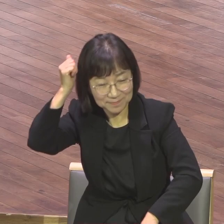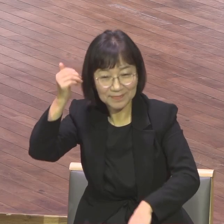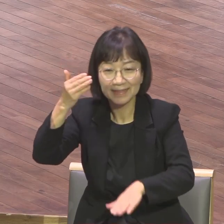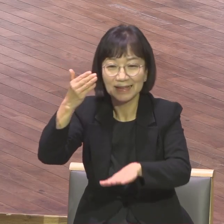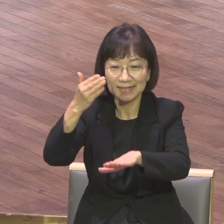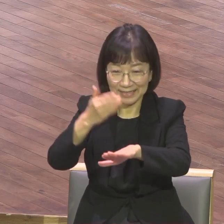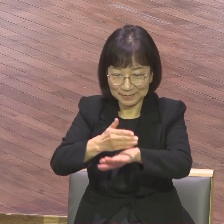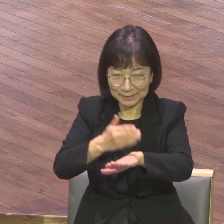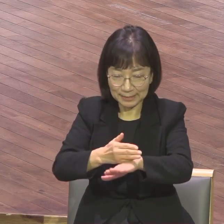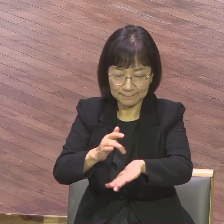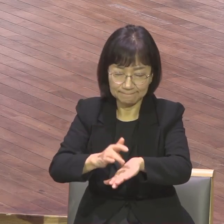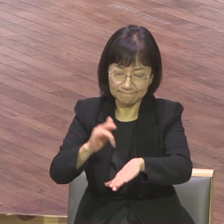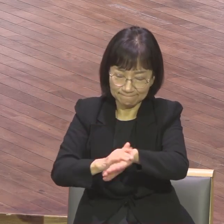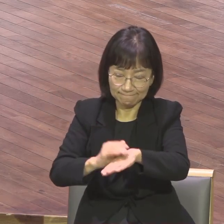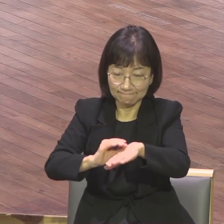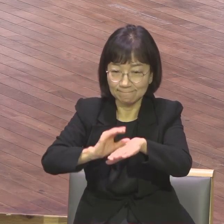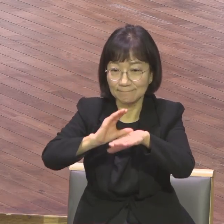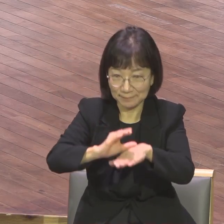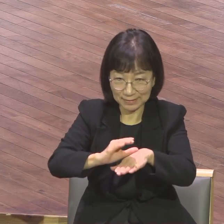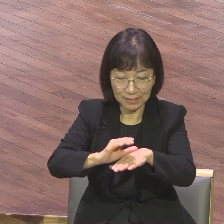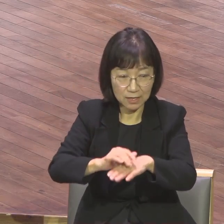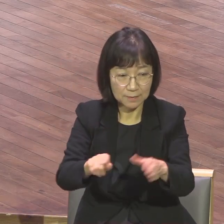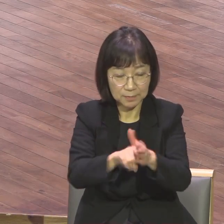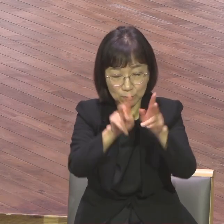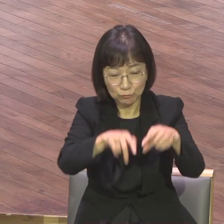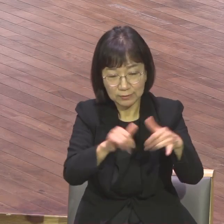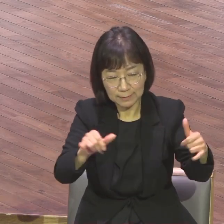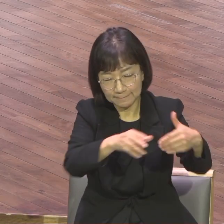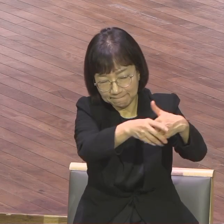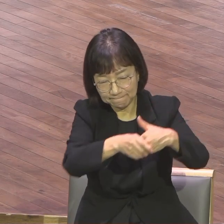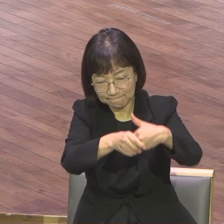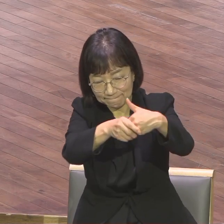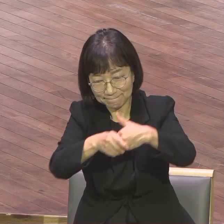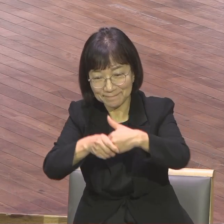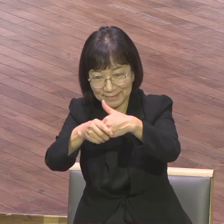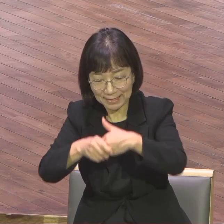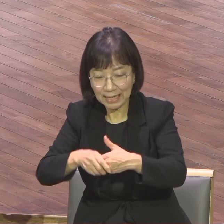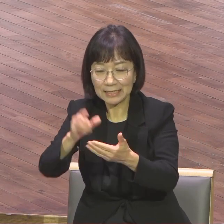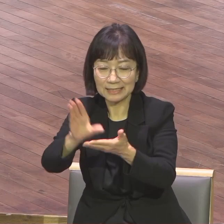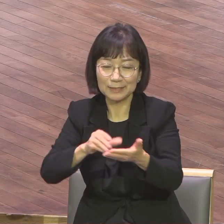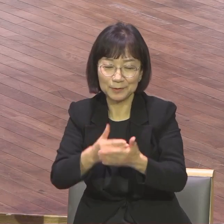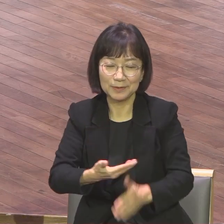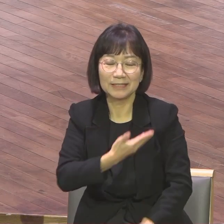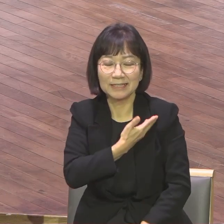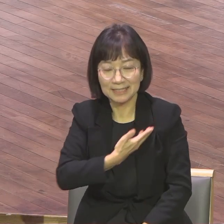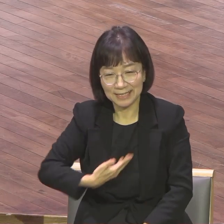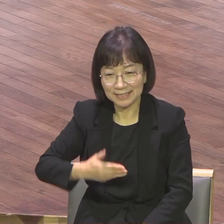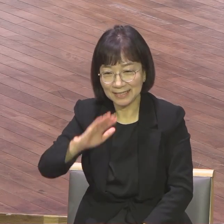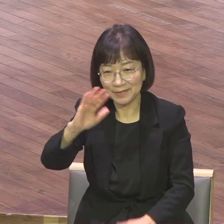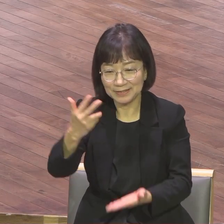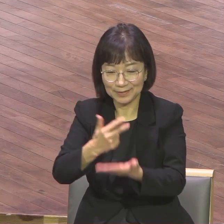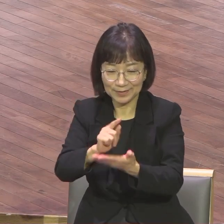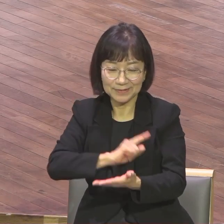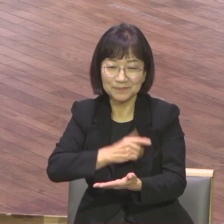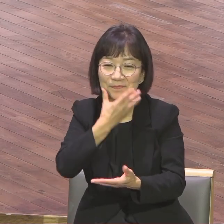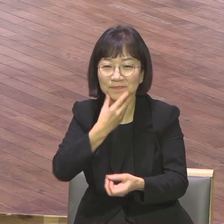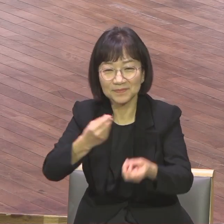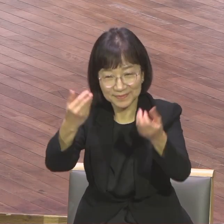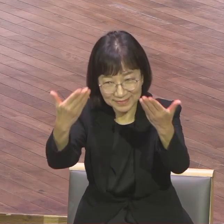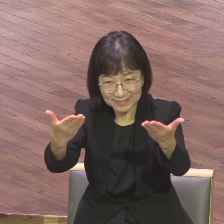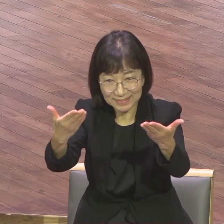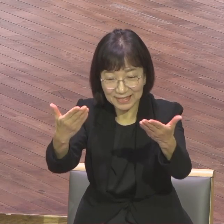세우면서 불신 영혼들을 주께로 인도하는 그런 그리스도의 절대 제자들 다 되시기를 주님으로